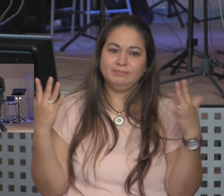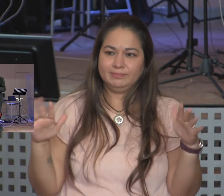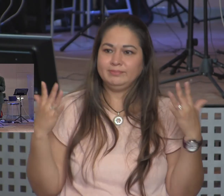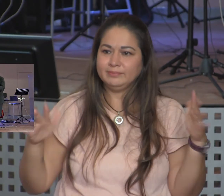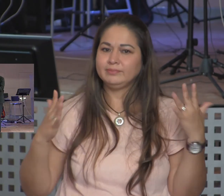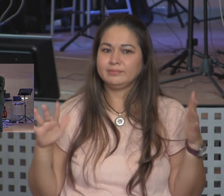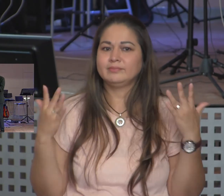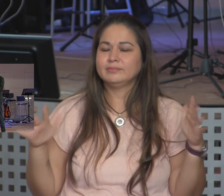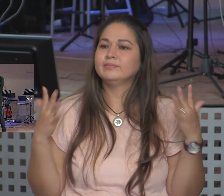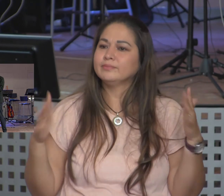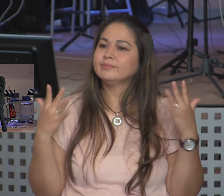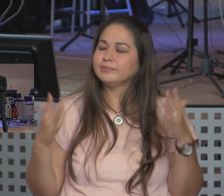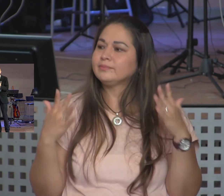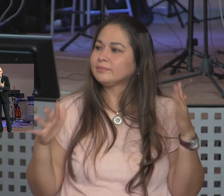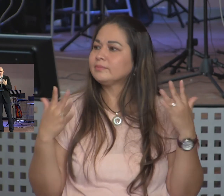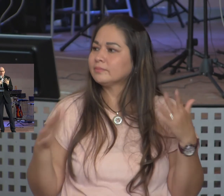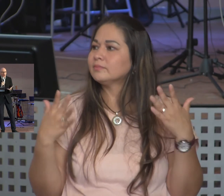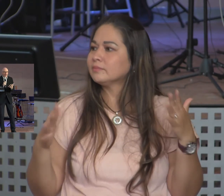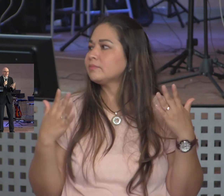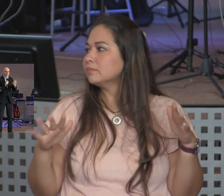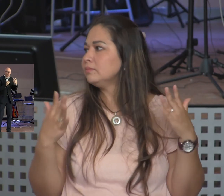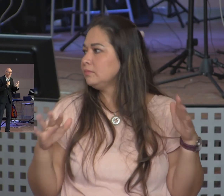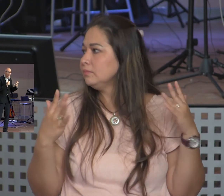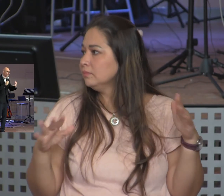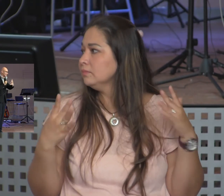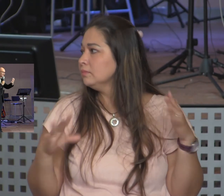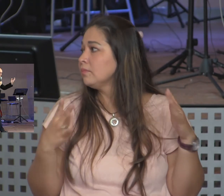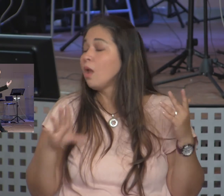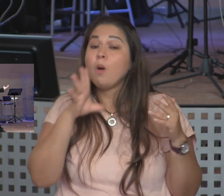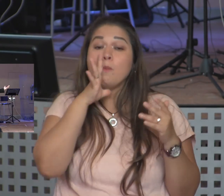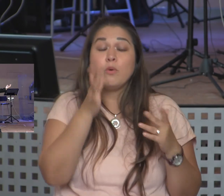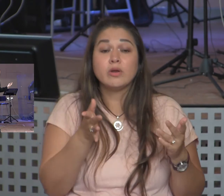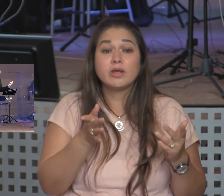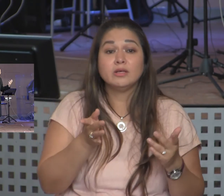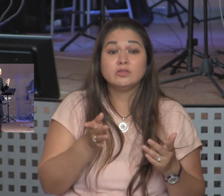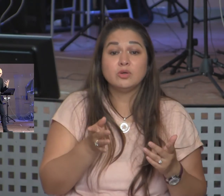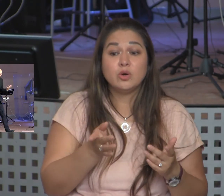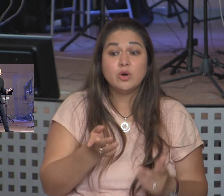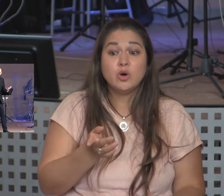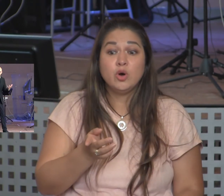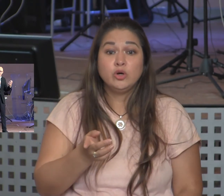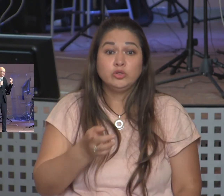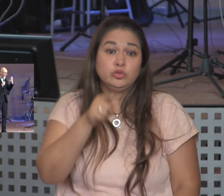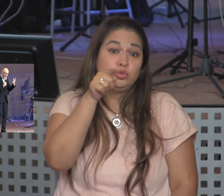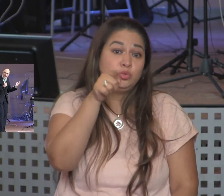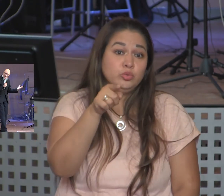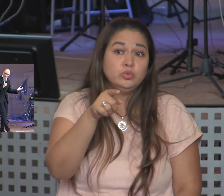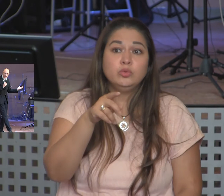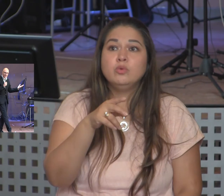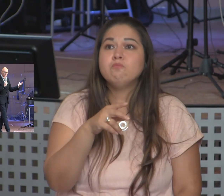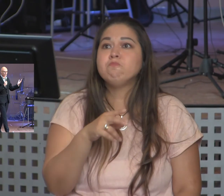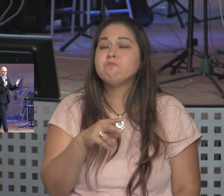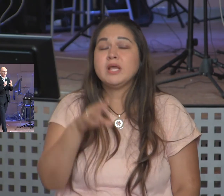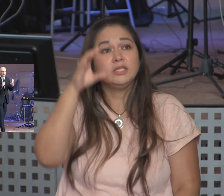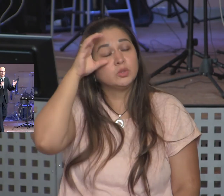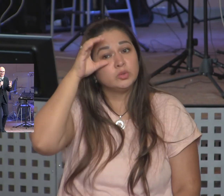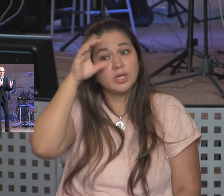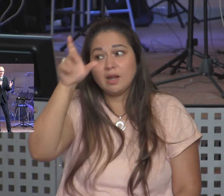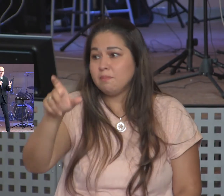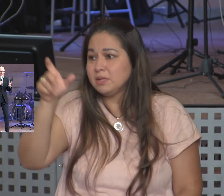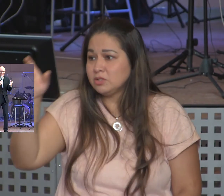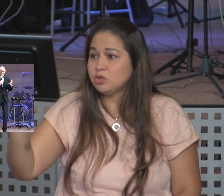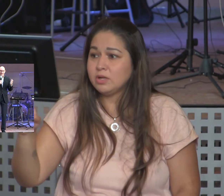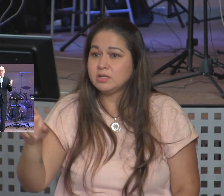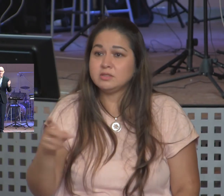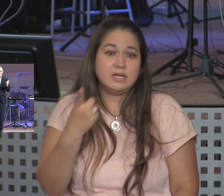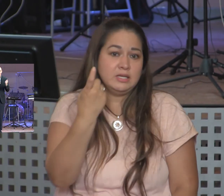Por eso lo que tú y yo necesitamos no es oír lo que dicen los demás. Eso está bien, no hay nada malo en todo eso, no me entiendan